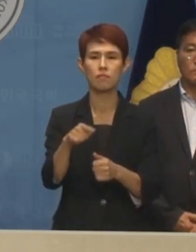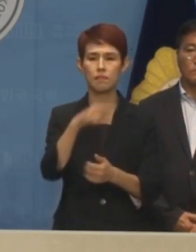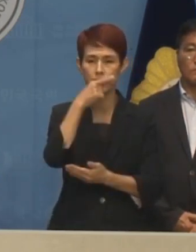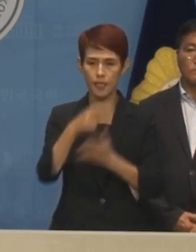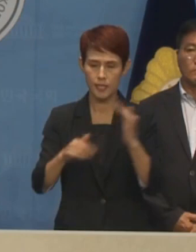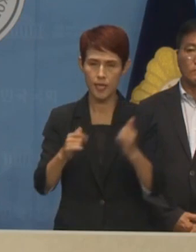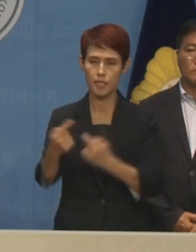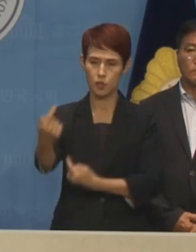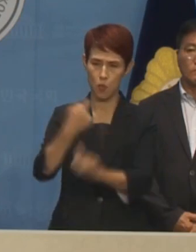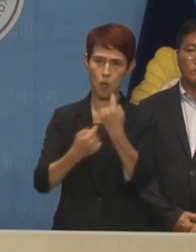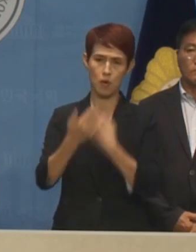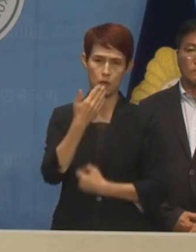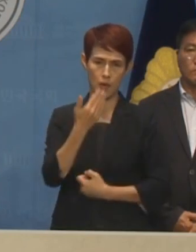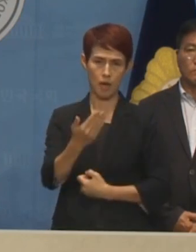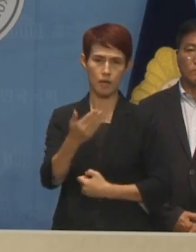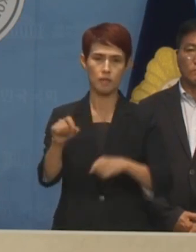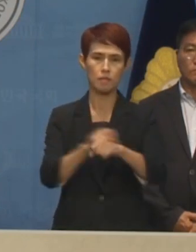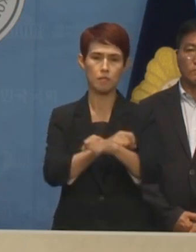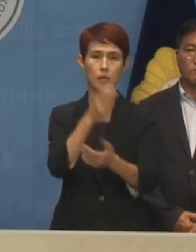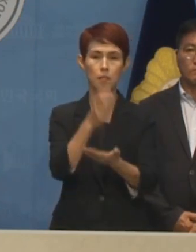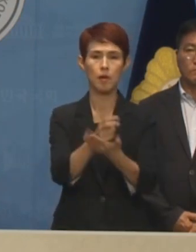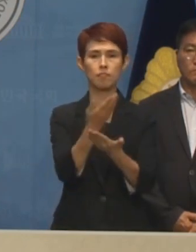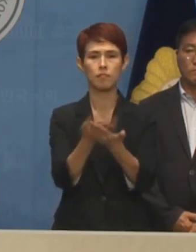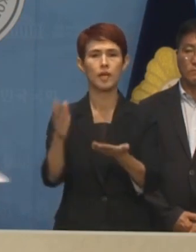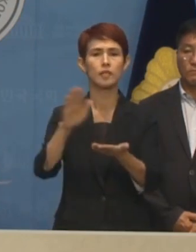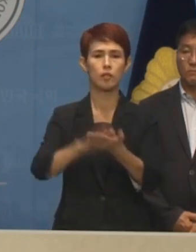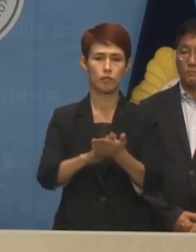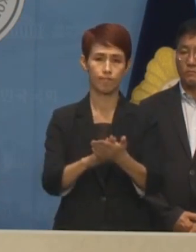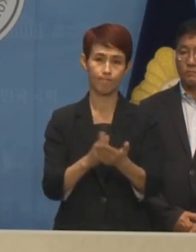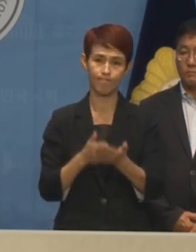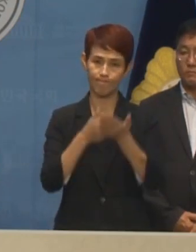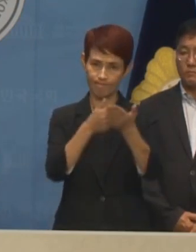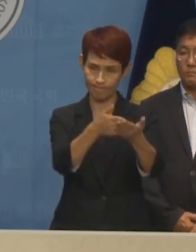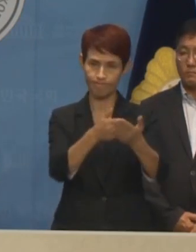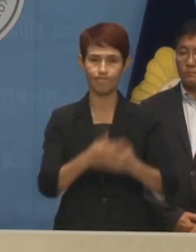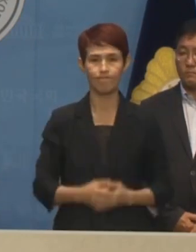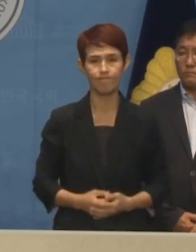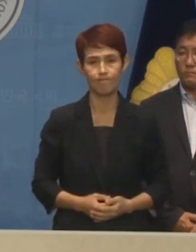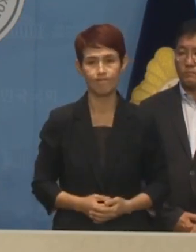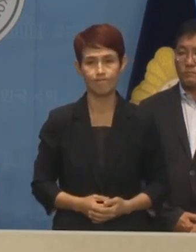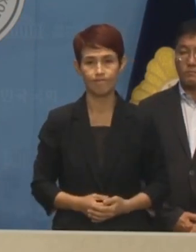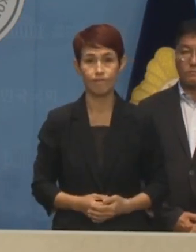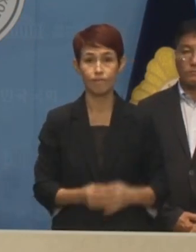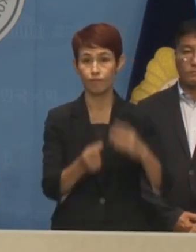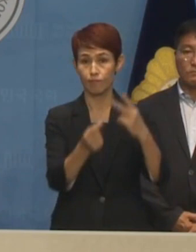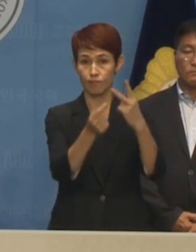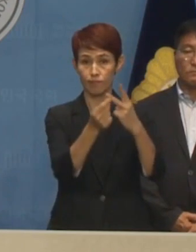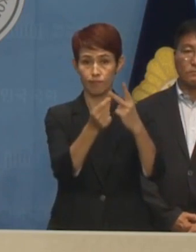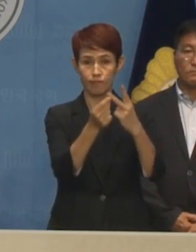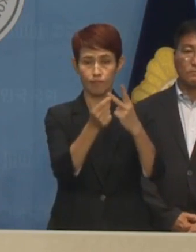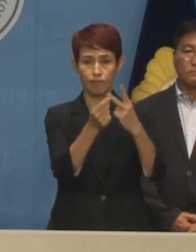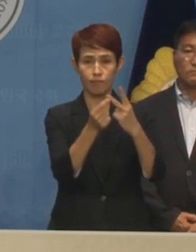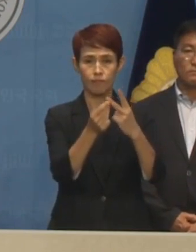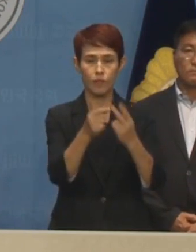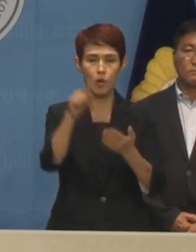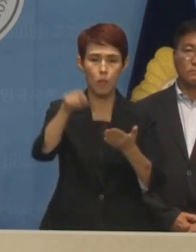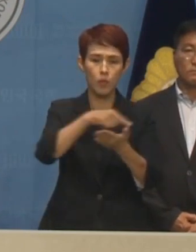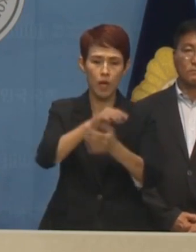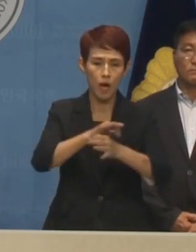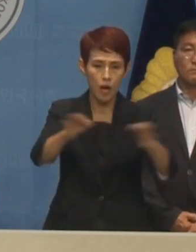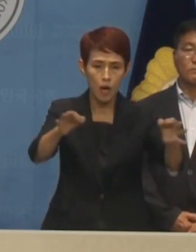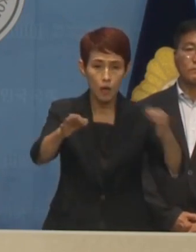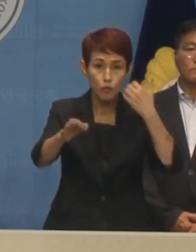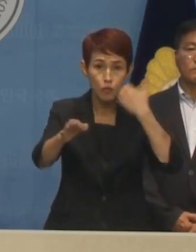수 있도록 4.3 특별법 개정안을 제출했습니다. 둘째, 보상